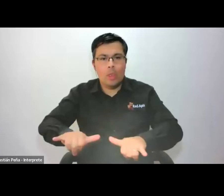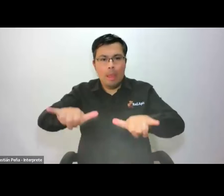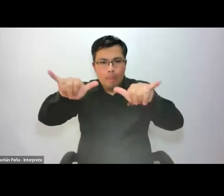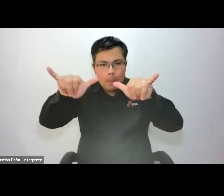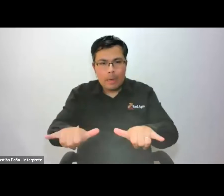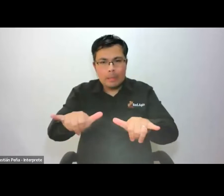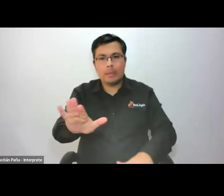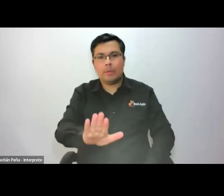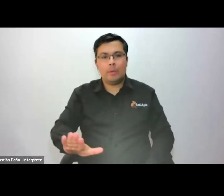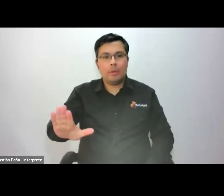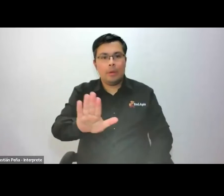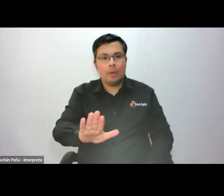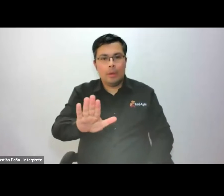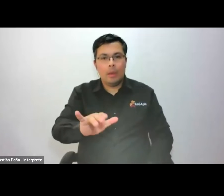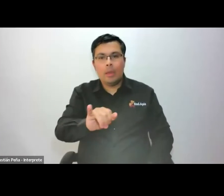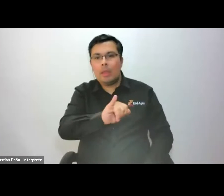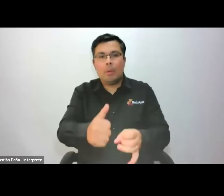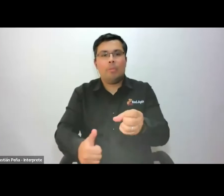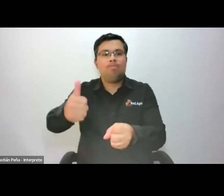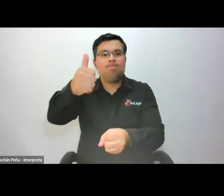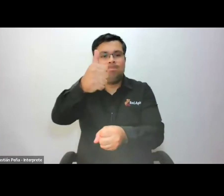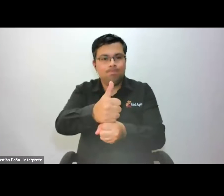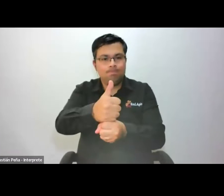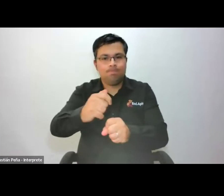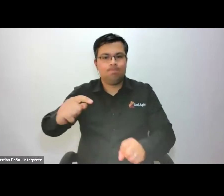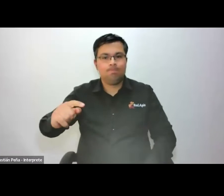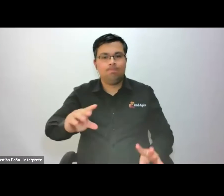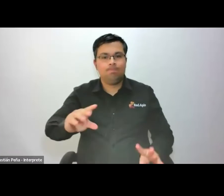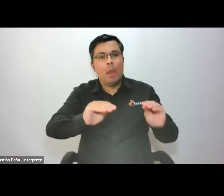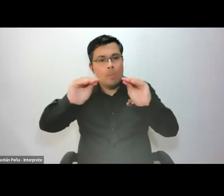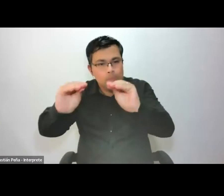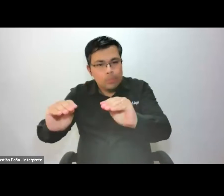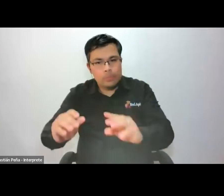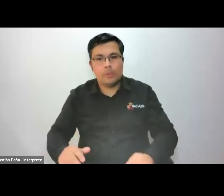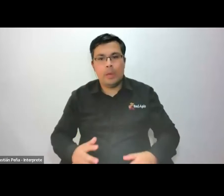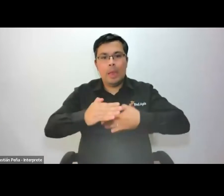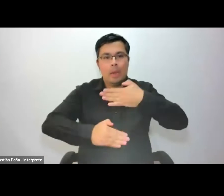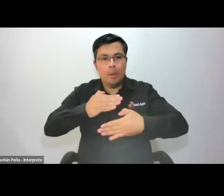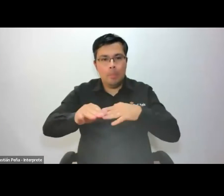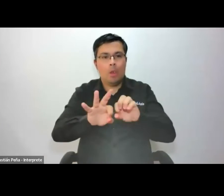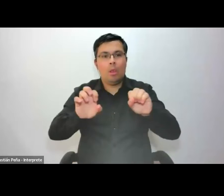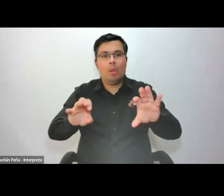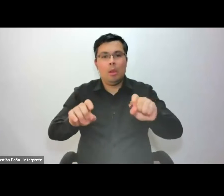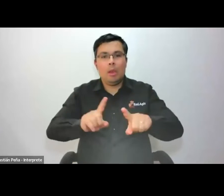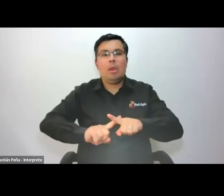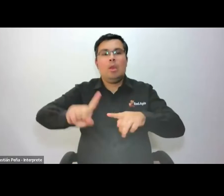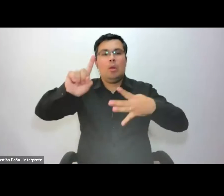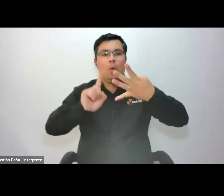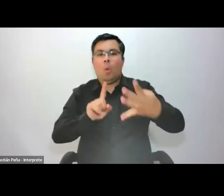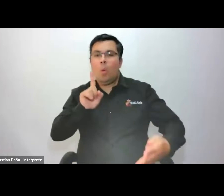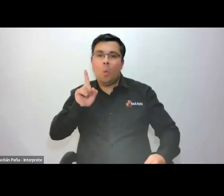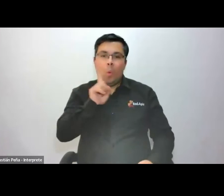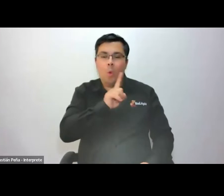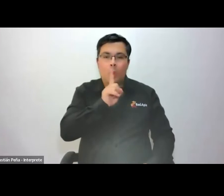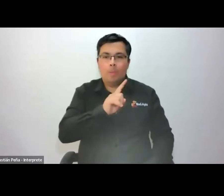de las comunidades educativas a partir de los procesos de inclusión. Y finalmente, como un elemento clave y que está a la base de todo lo que acabo de mencionar, de todos